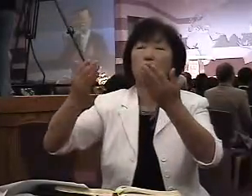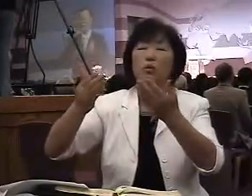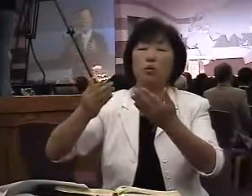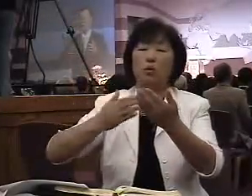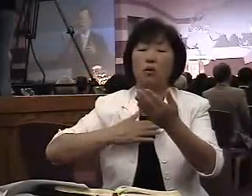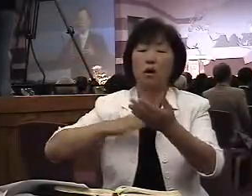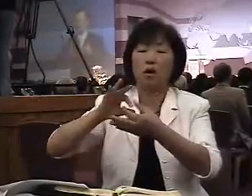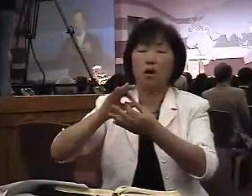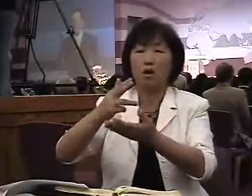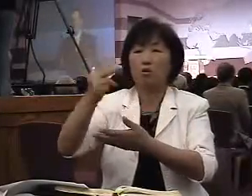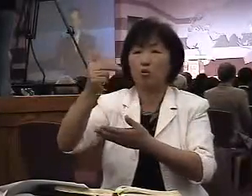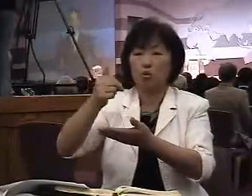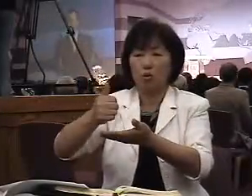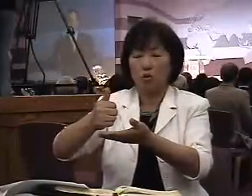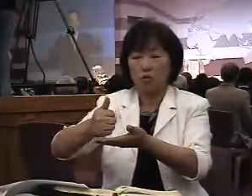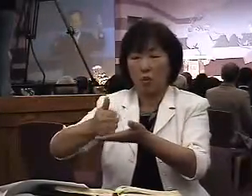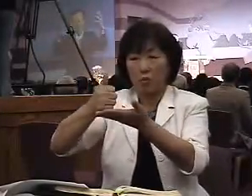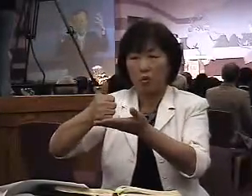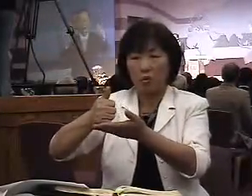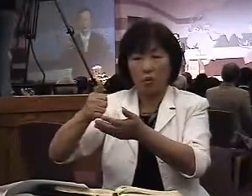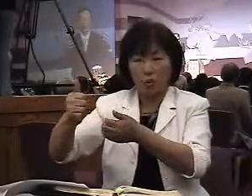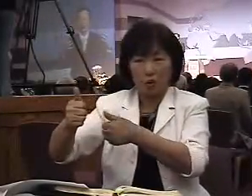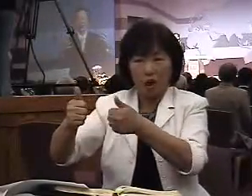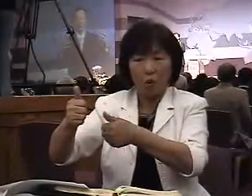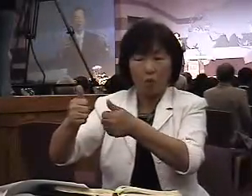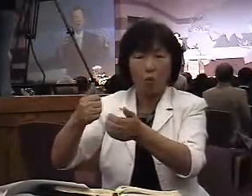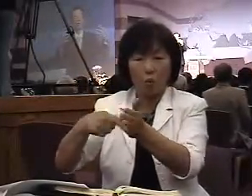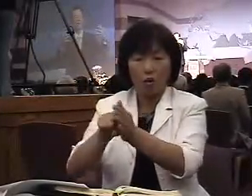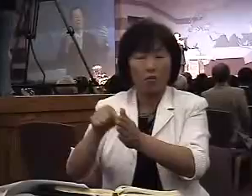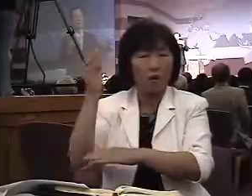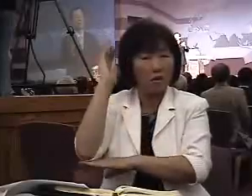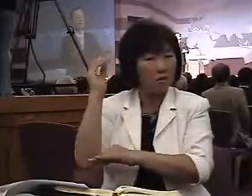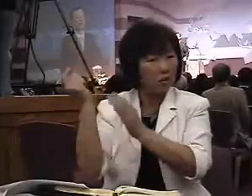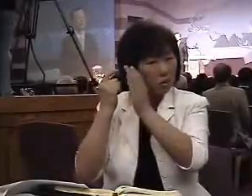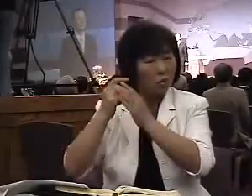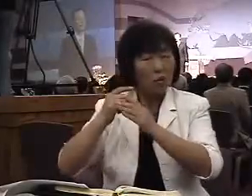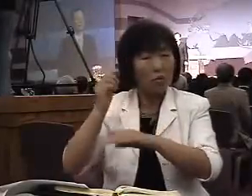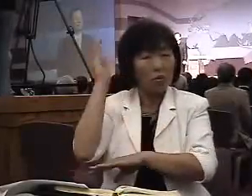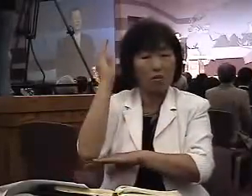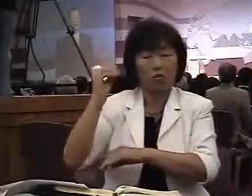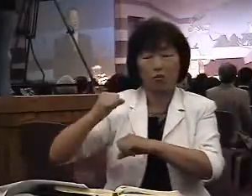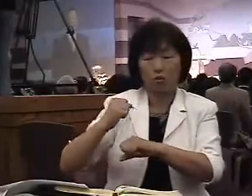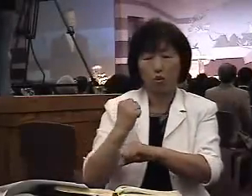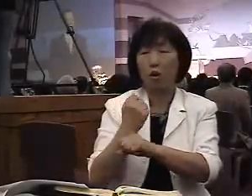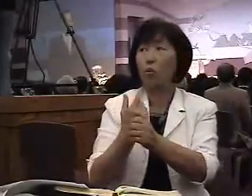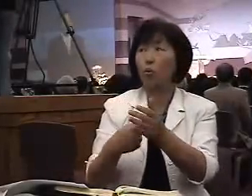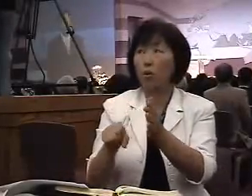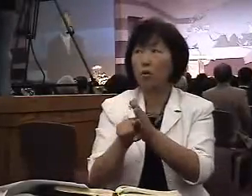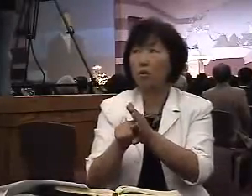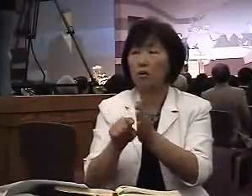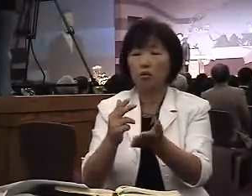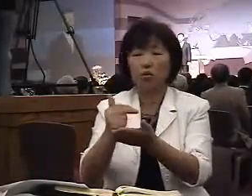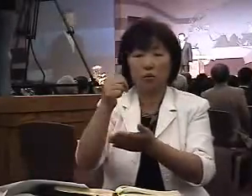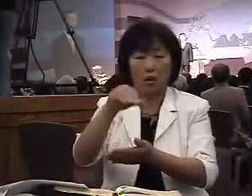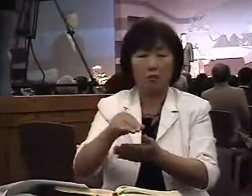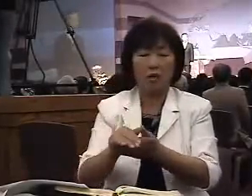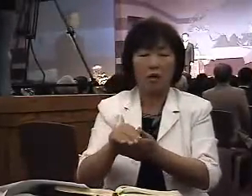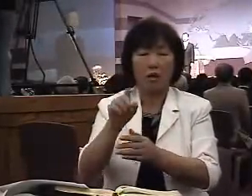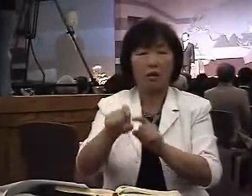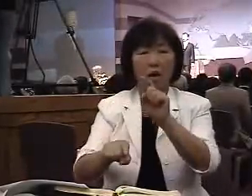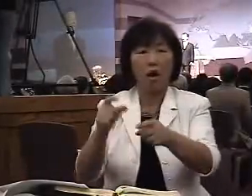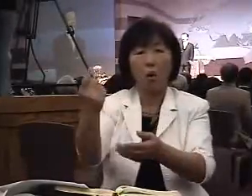나의 주로 섬기고 따르기 위하여 말씀을 듣고 그 말씀을 순종하기 위해 이렇게 주님 앞에 나오고 있기